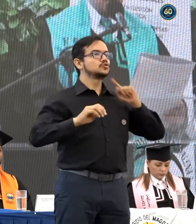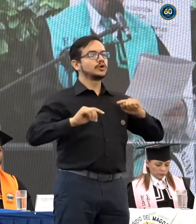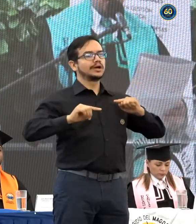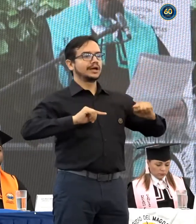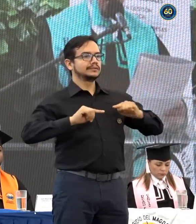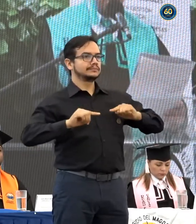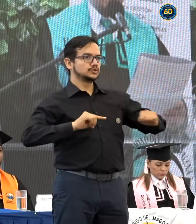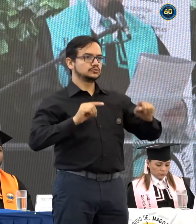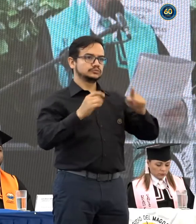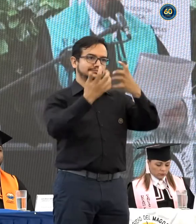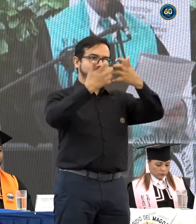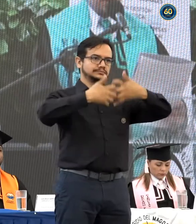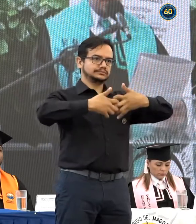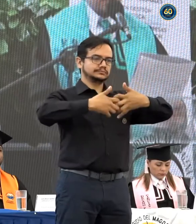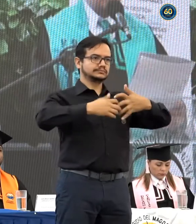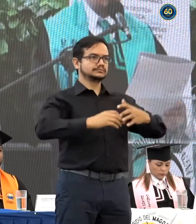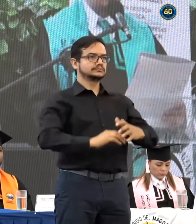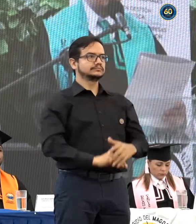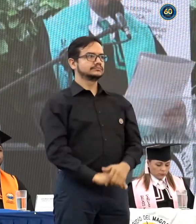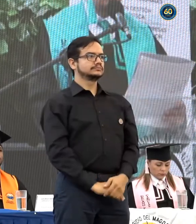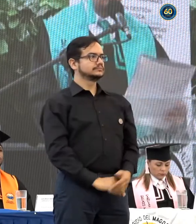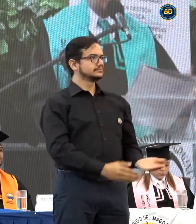administradora de empresas